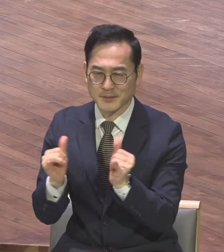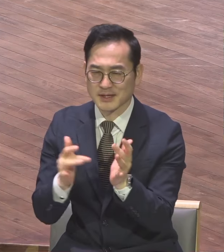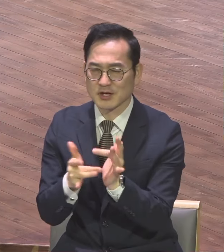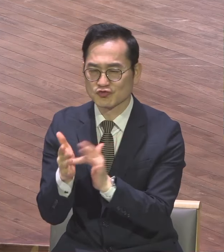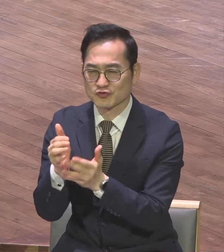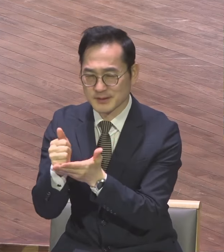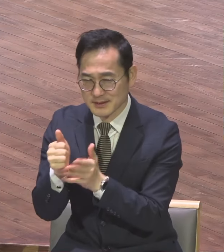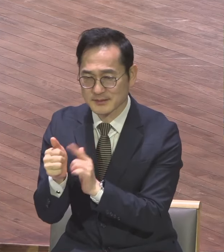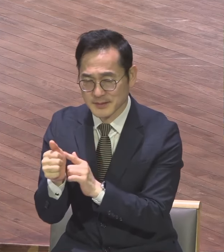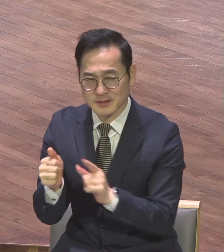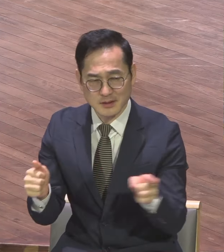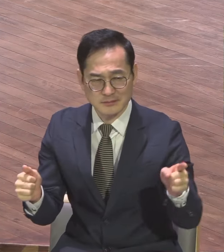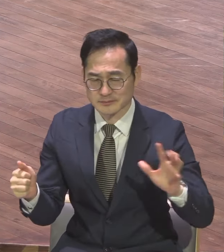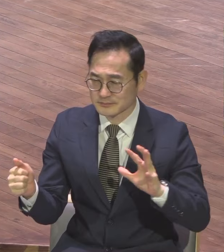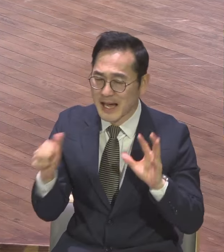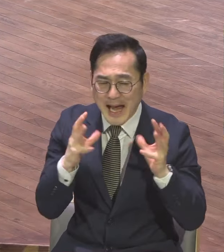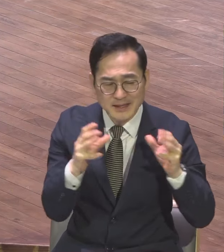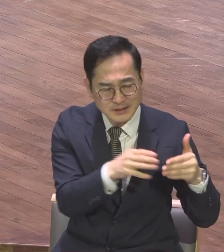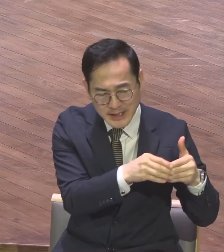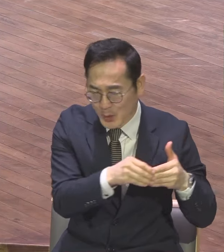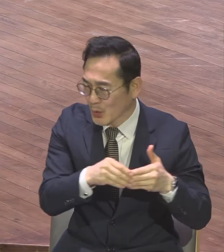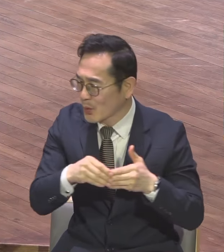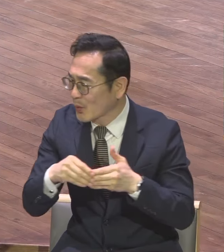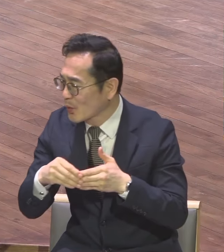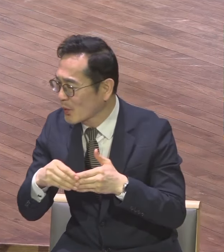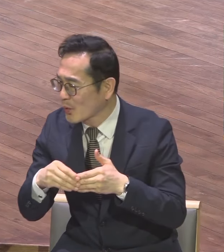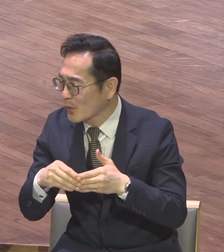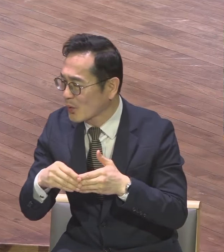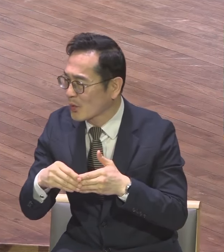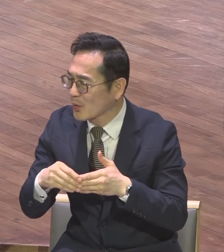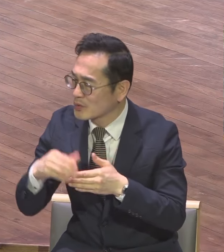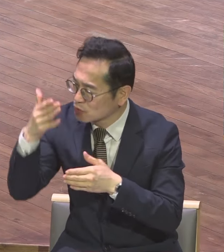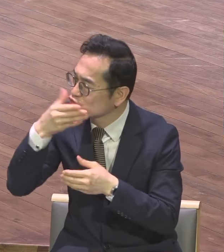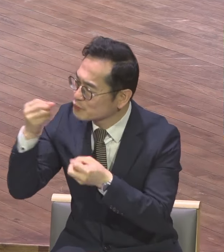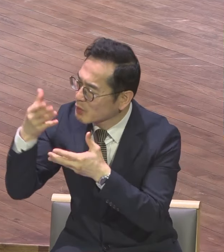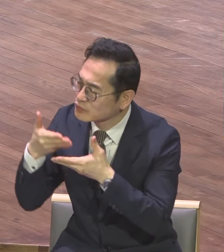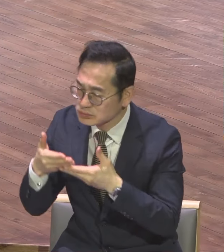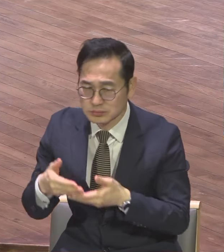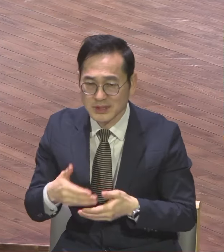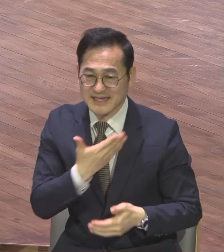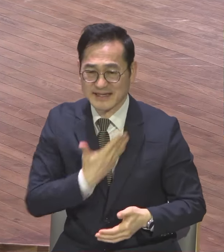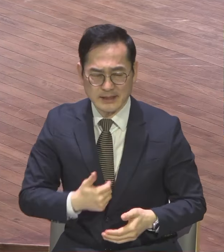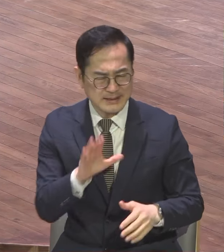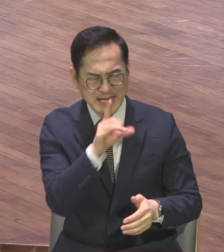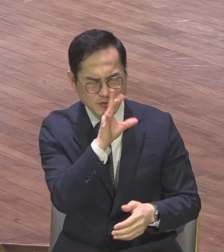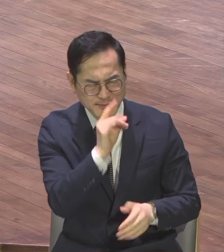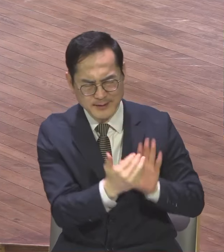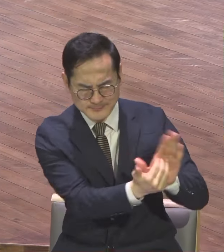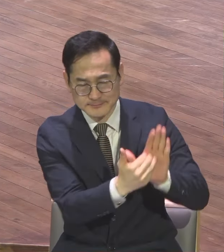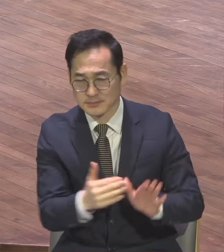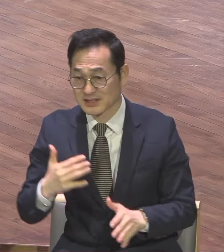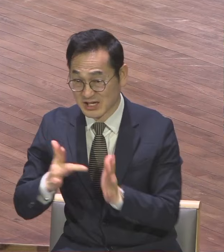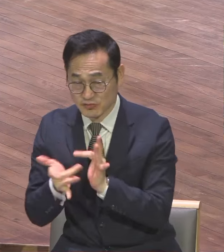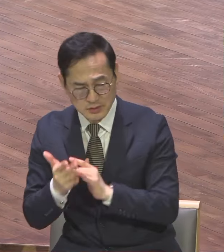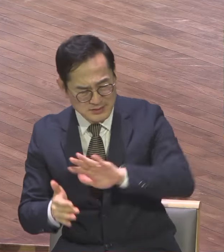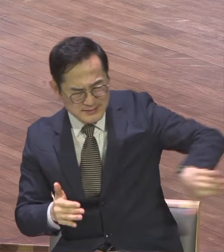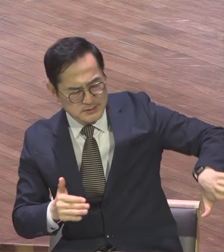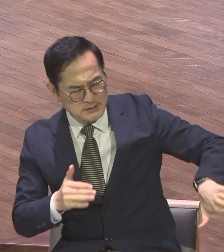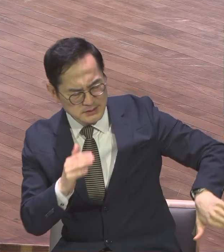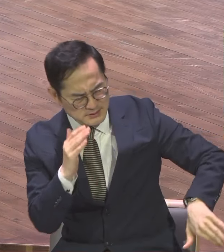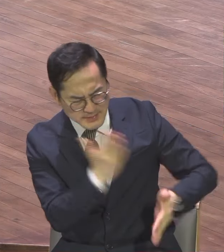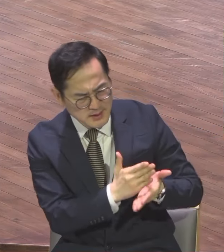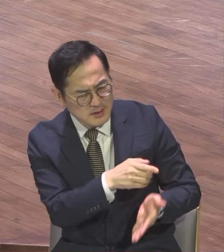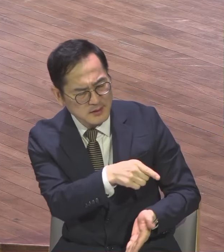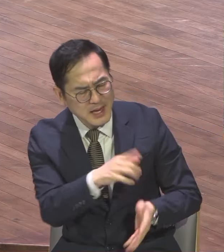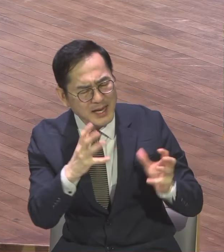예수께서 만져주심을 바라고 어린아이들을 데리고 오매 제자들이 꾸짖거늘 예수께서 보시고 노하시어 이르시되